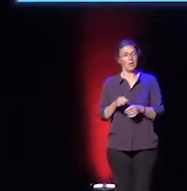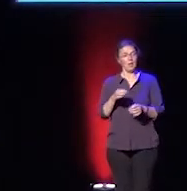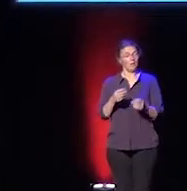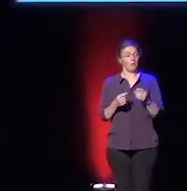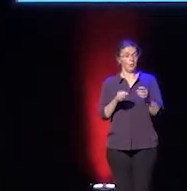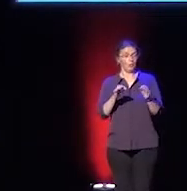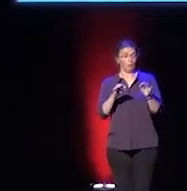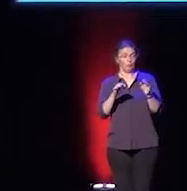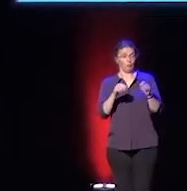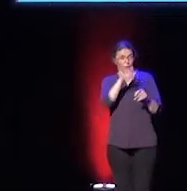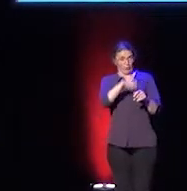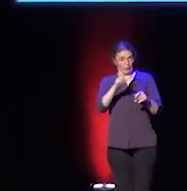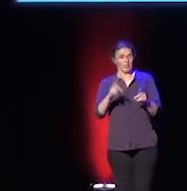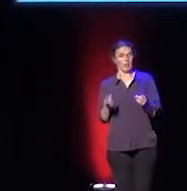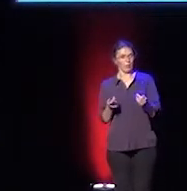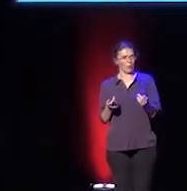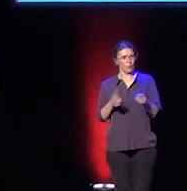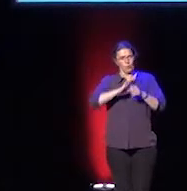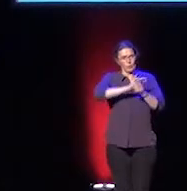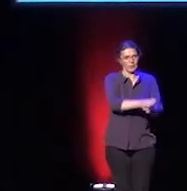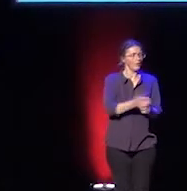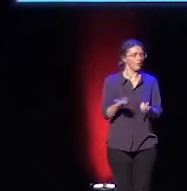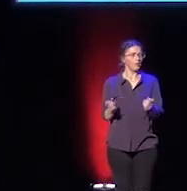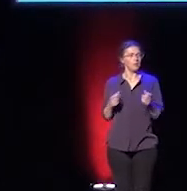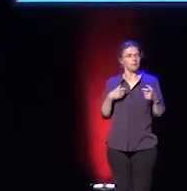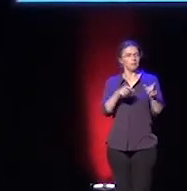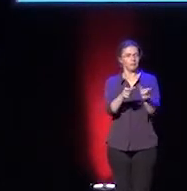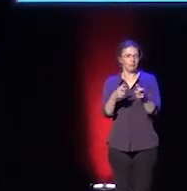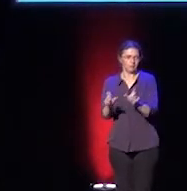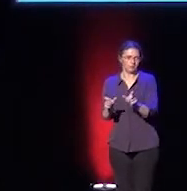einzusperren, nahmen zu. Und um